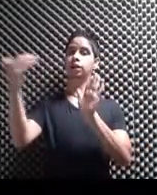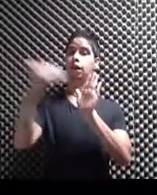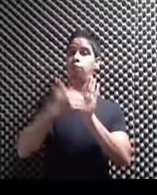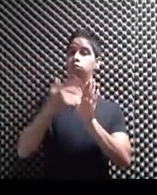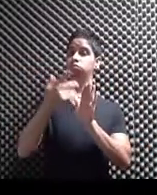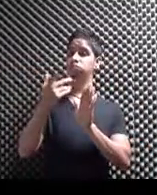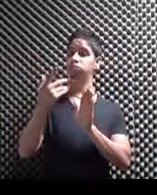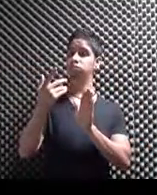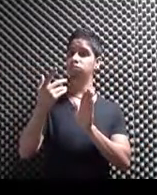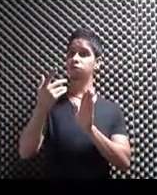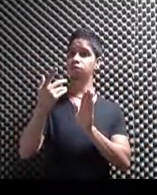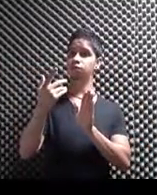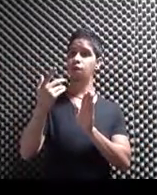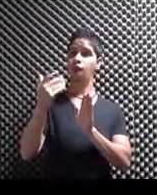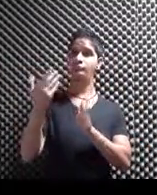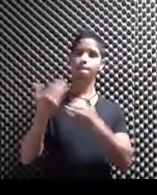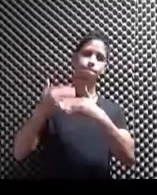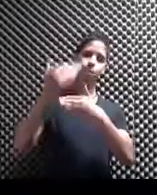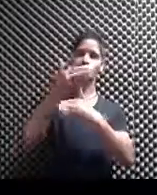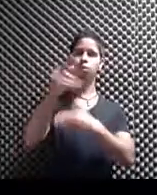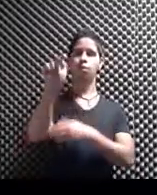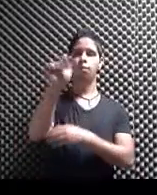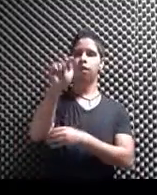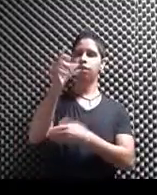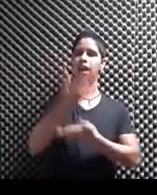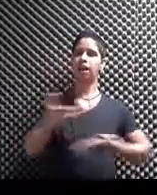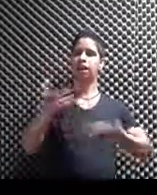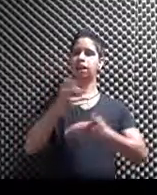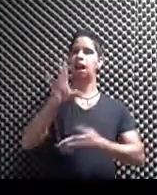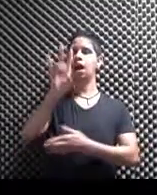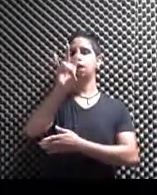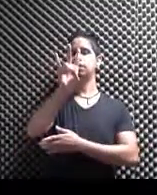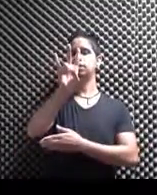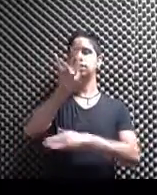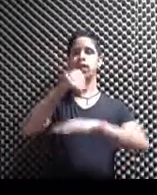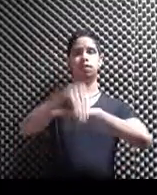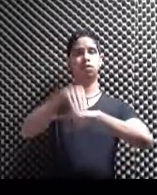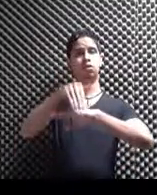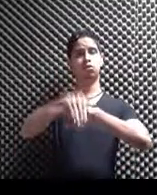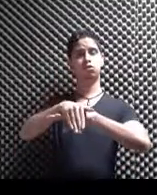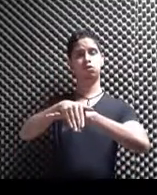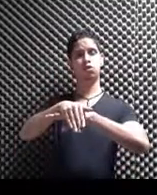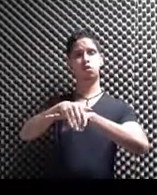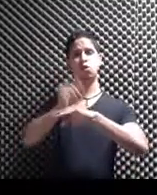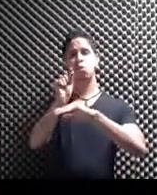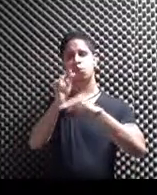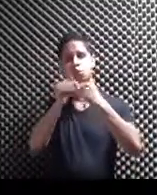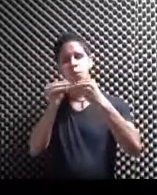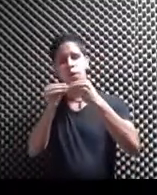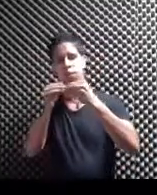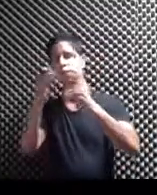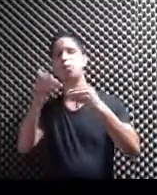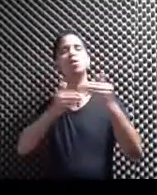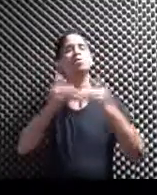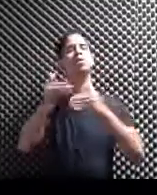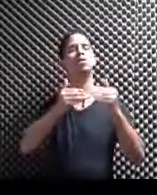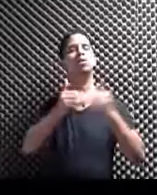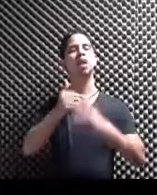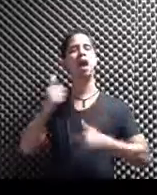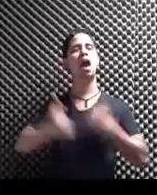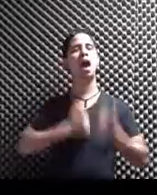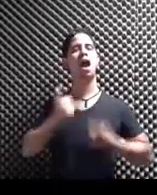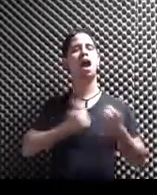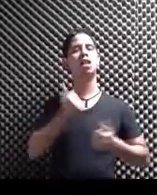regresamos el próximo martes aquí a las 7 de la noche a veces yo un poquito pero bueno no importa en